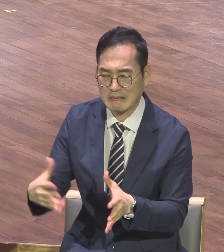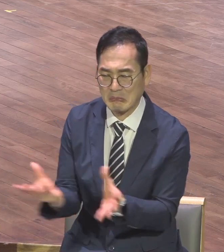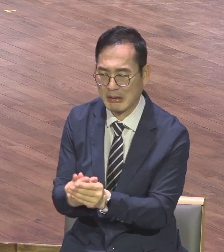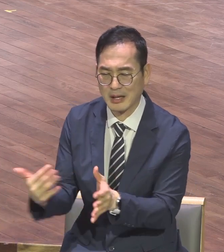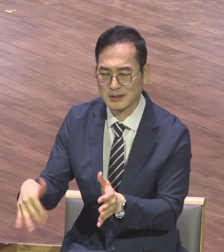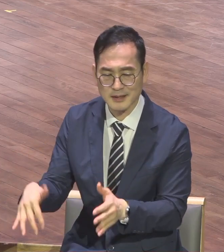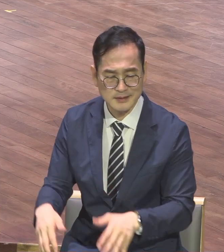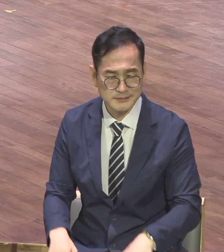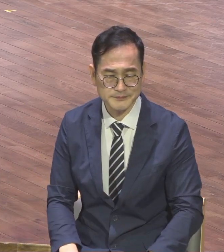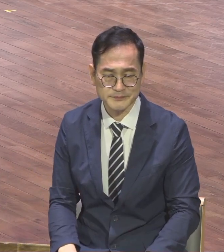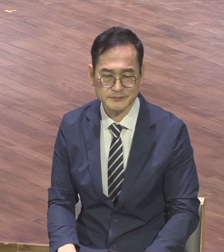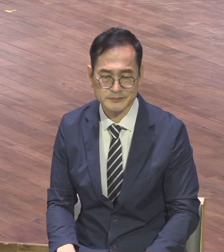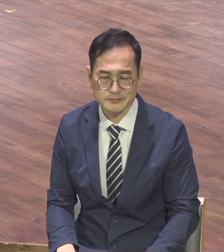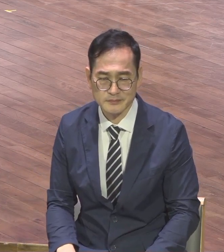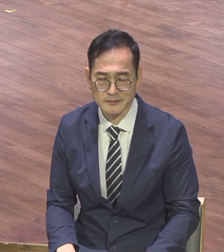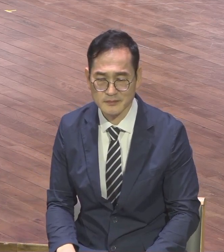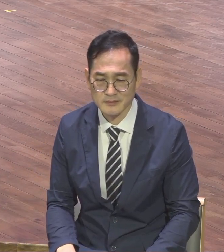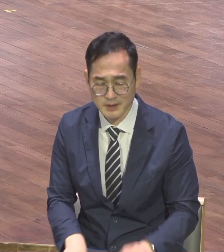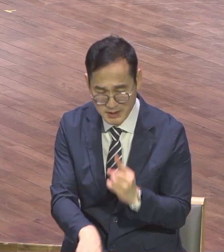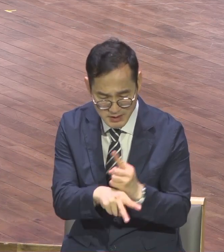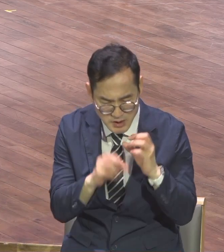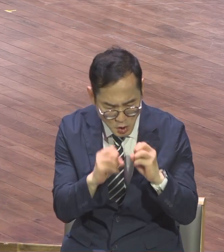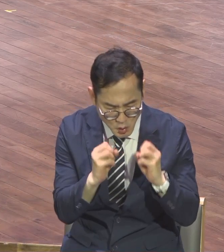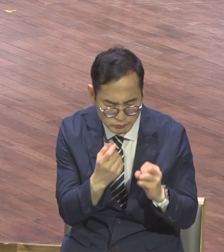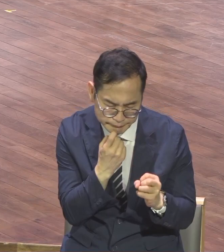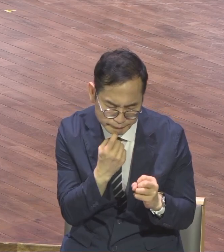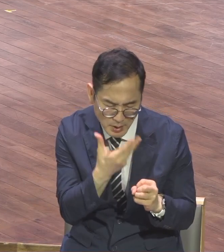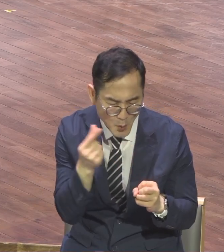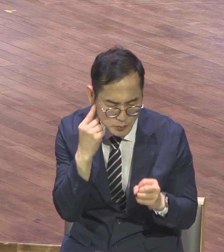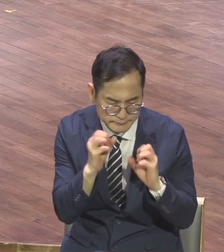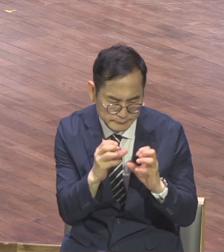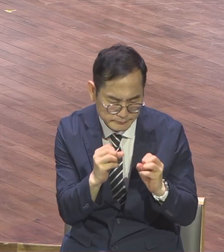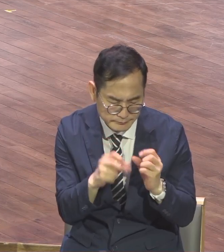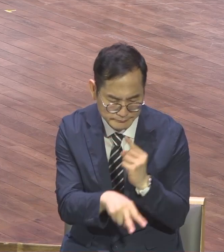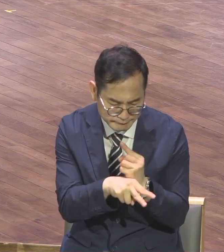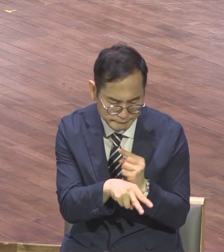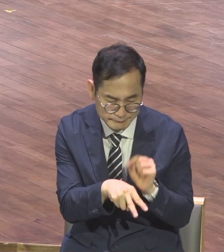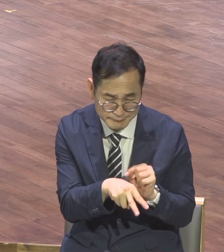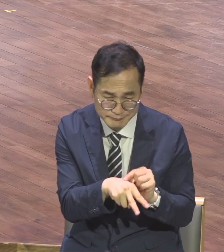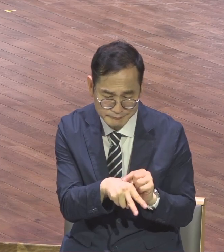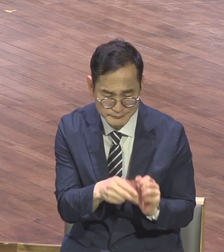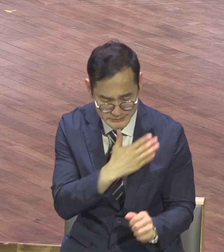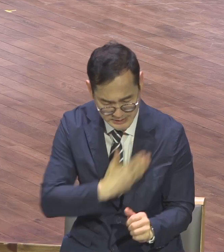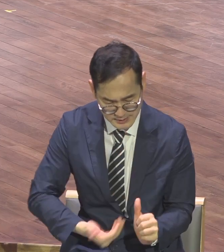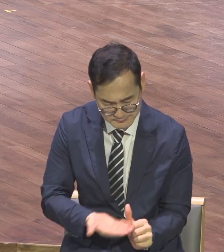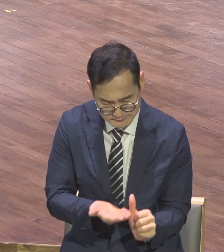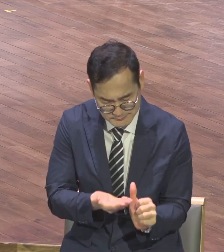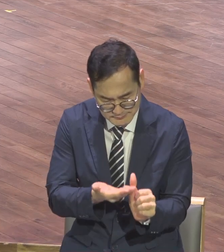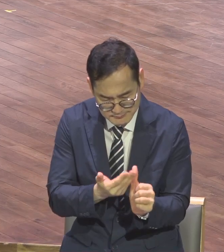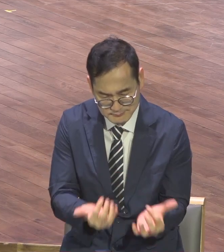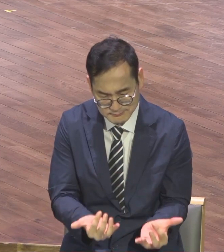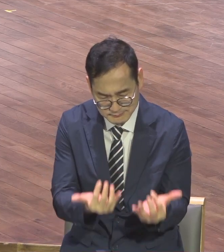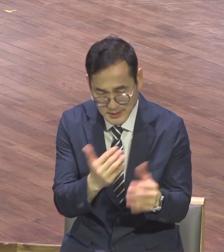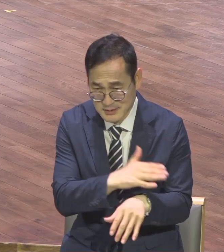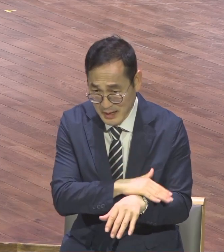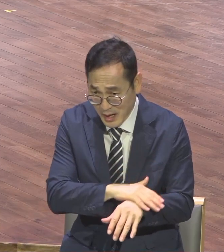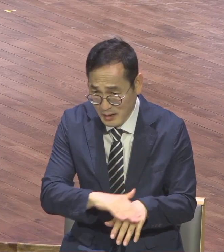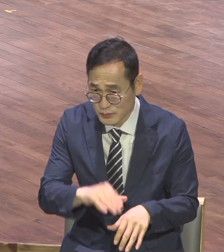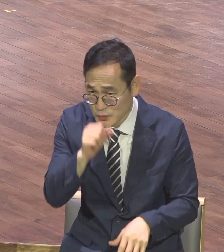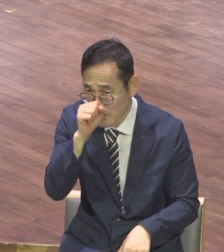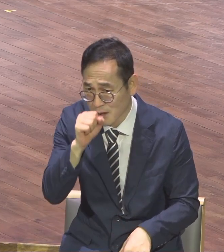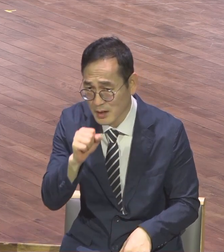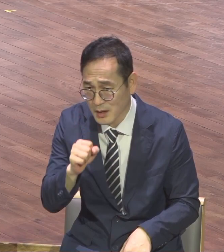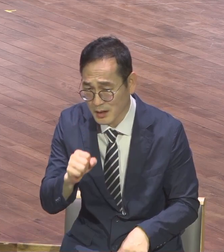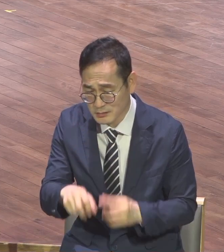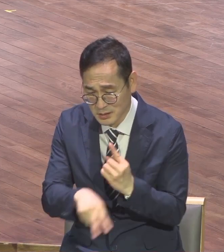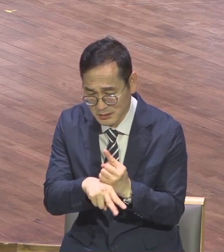전도가 종합적 축복인데 관심 없다. 종합적 축복 다 놓치니까 매일 힘들게